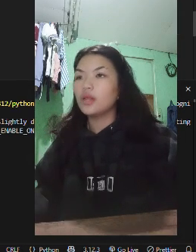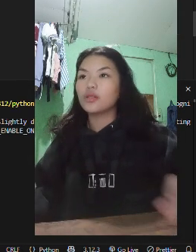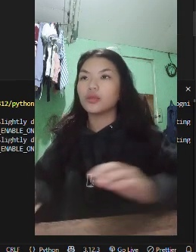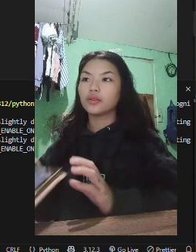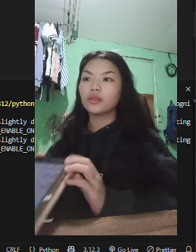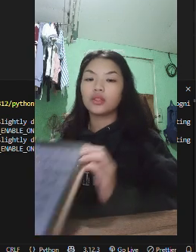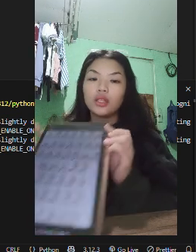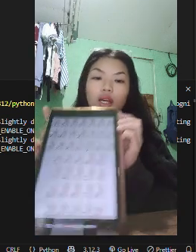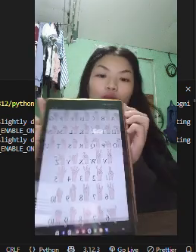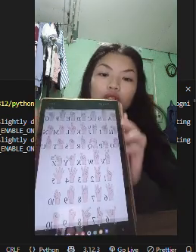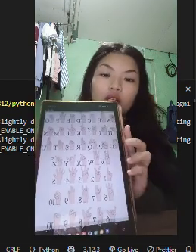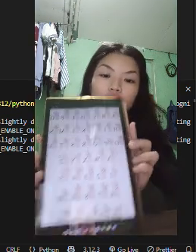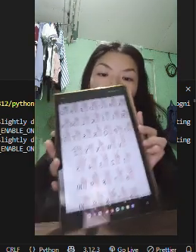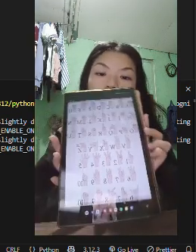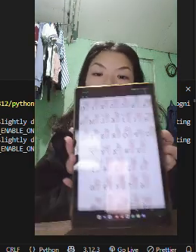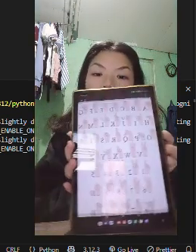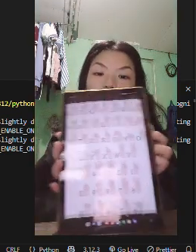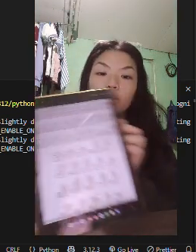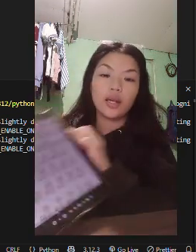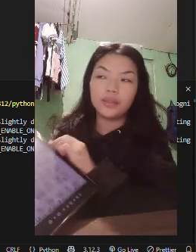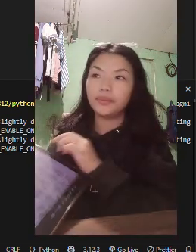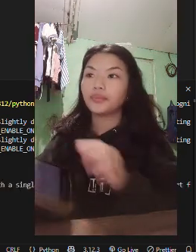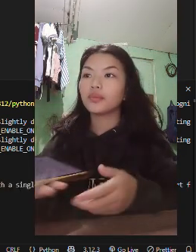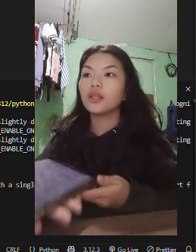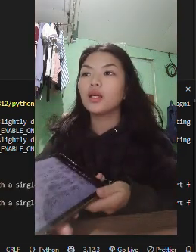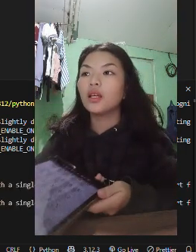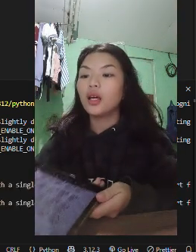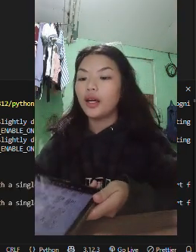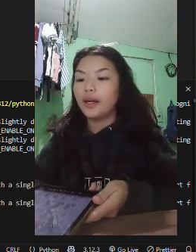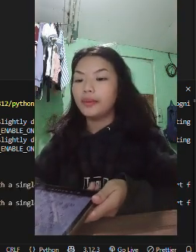Okay, so ato ni siyang i-kuan